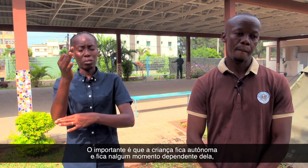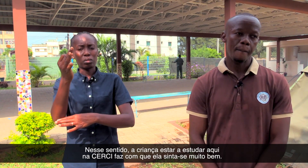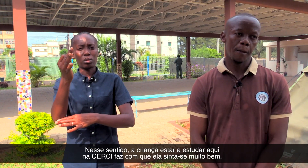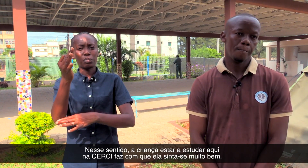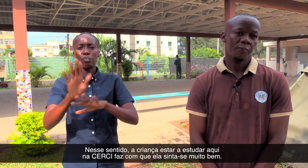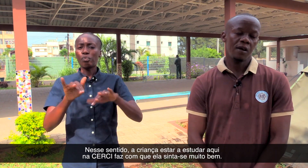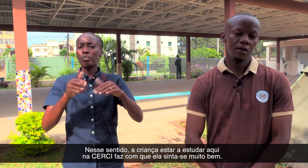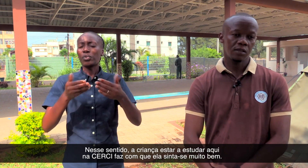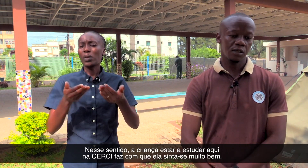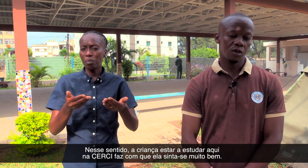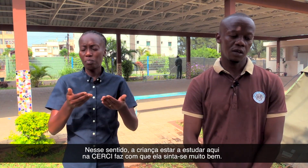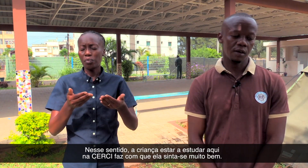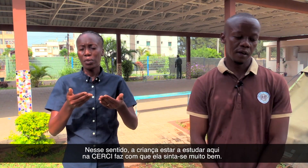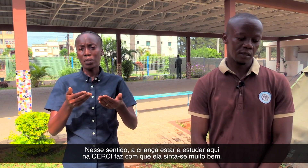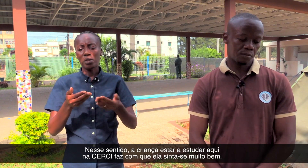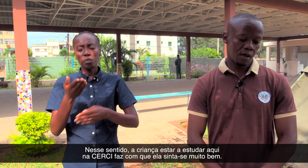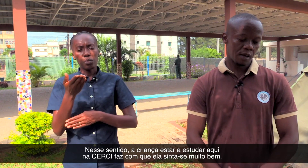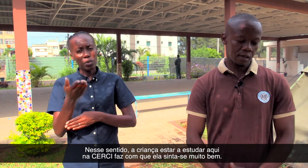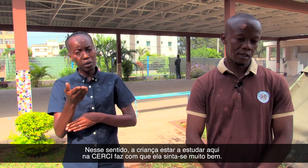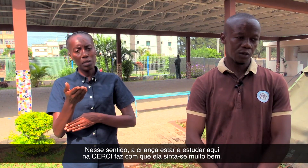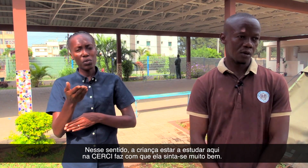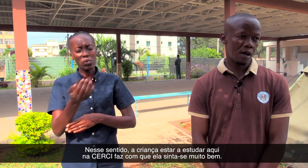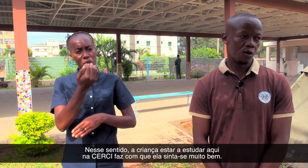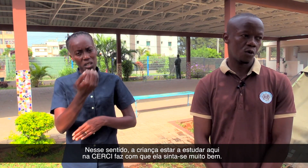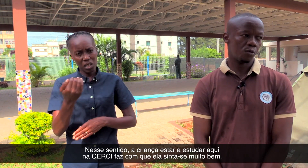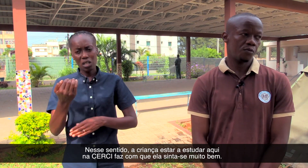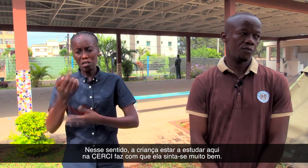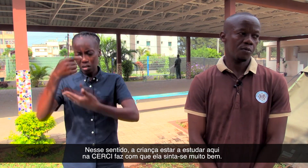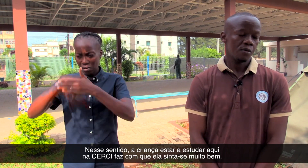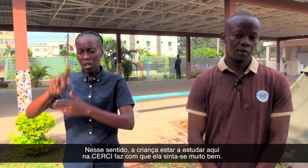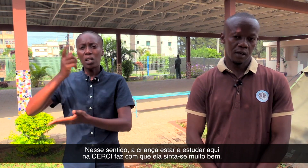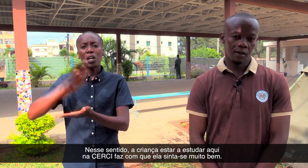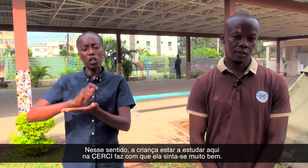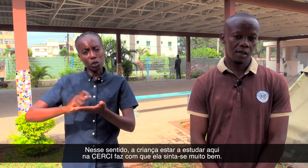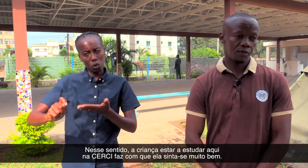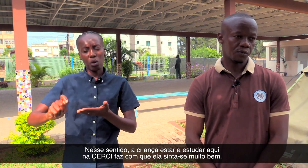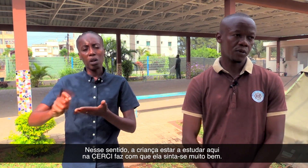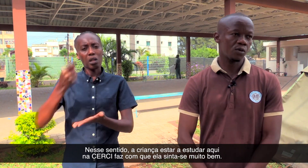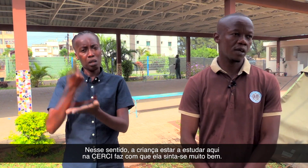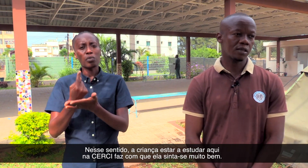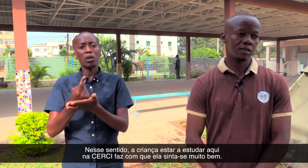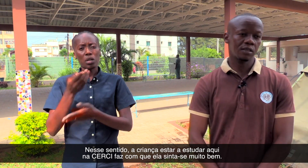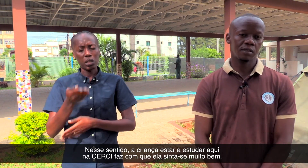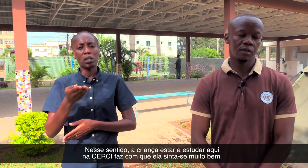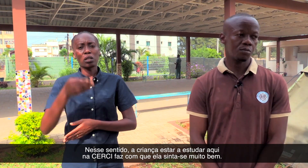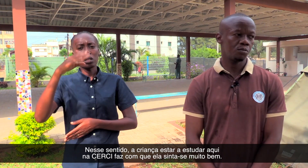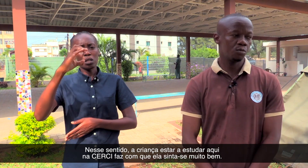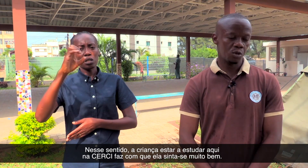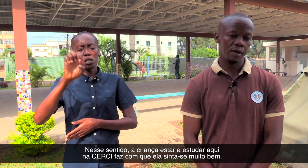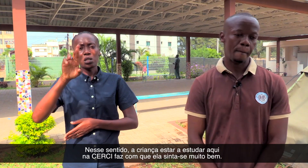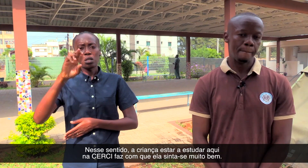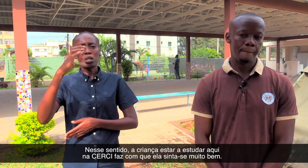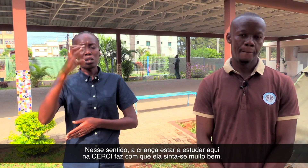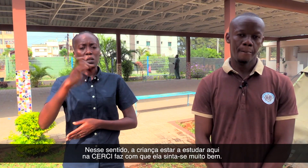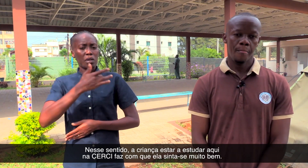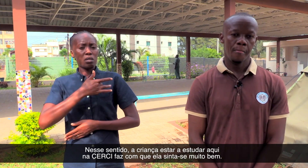dela. Então, é nesse sentido que a criança estar a estudar ou estar aqui na SEX faz com que a criança sinta-se muito